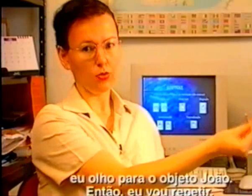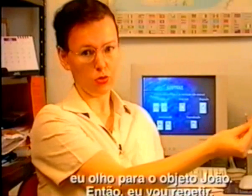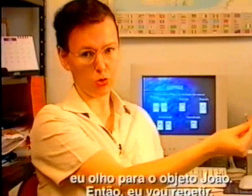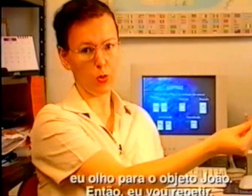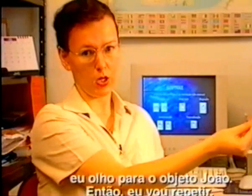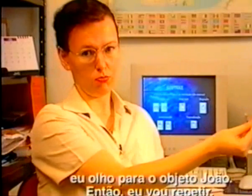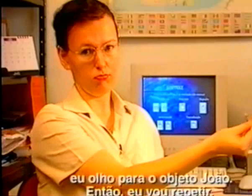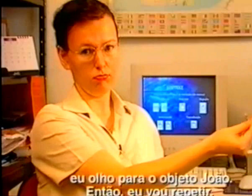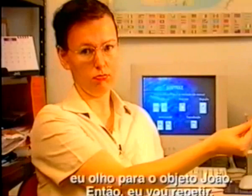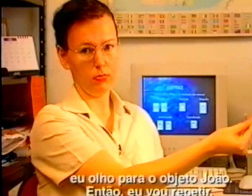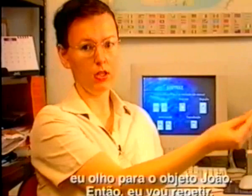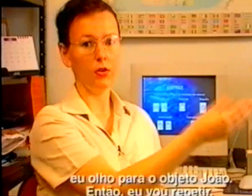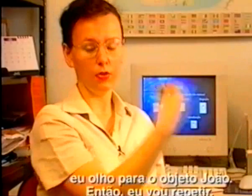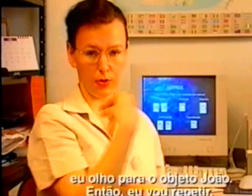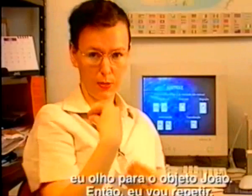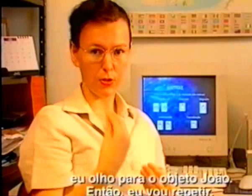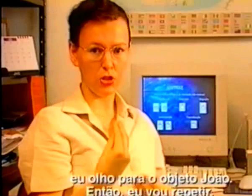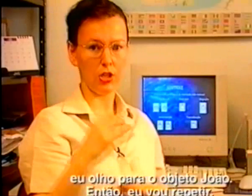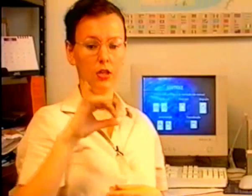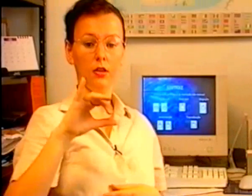objeto João. Então, eu vou repetir.